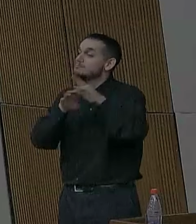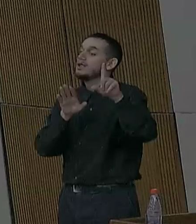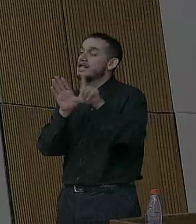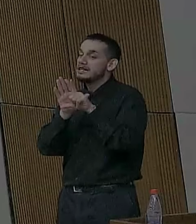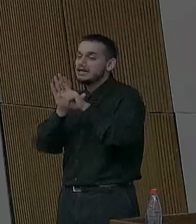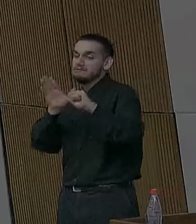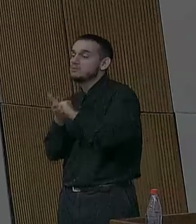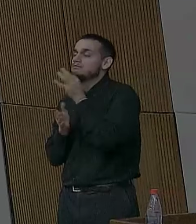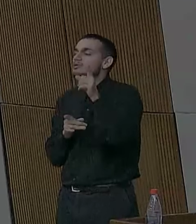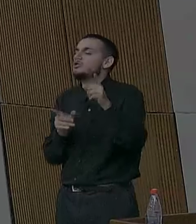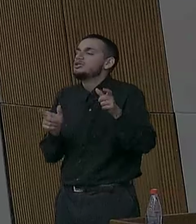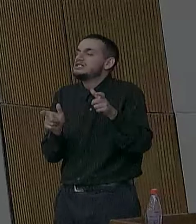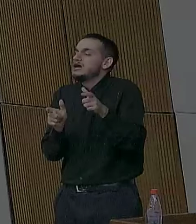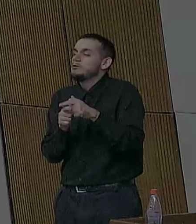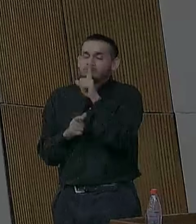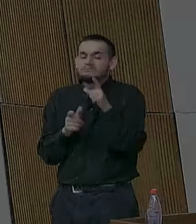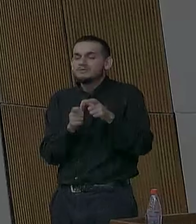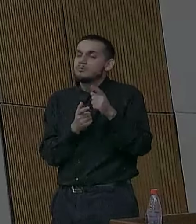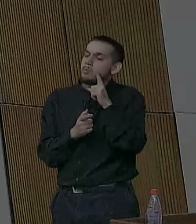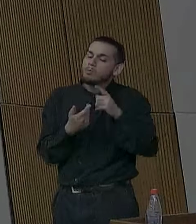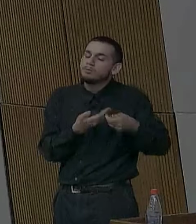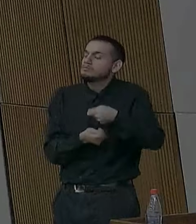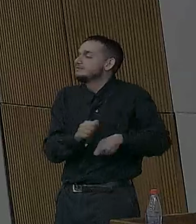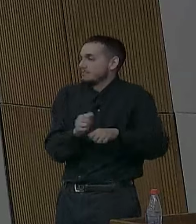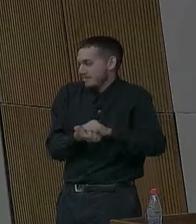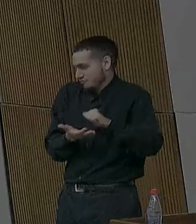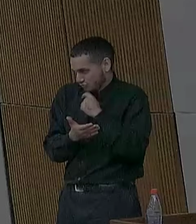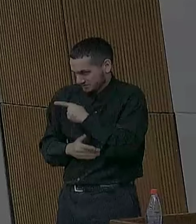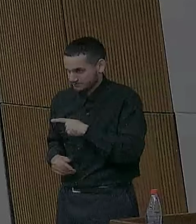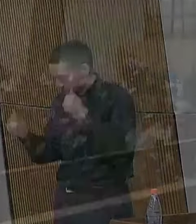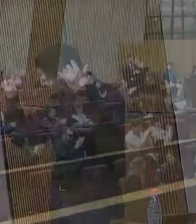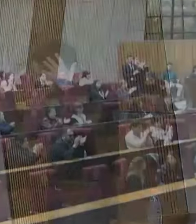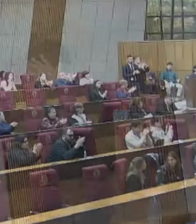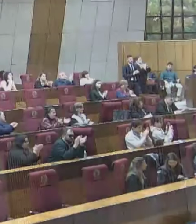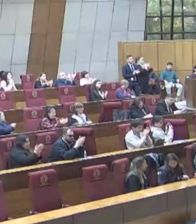un escritorio por la falta de implementación. Gracias.